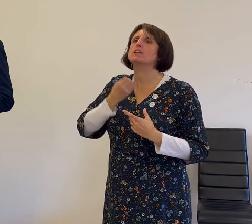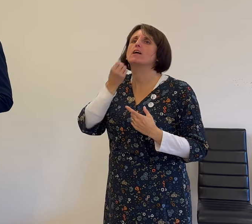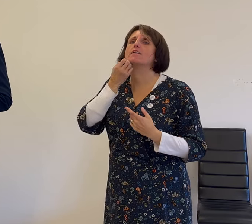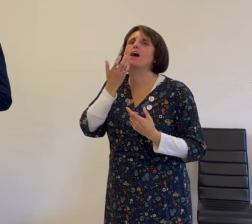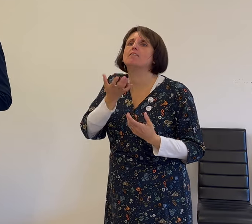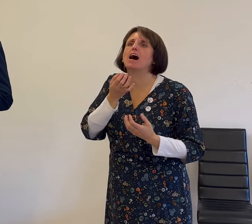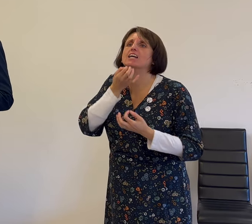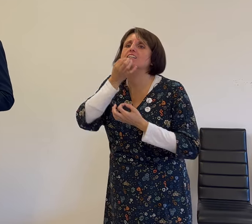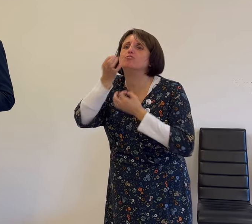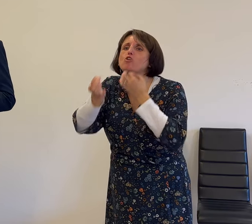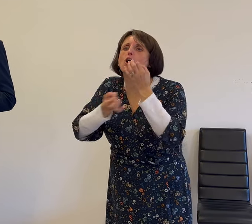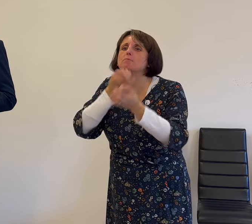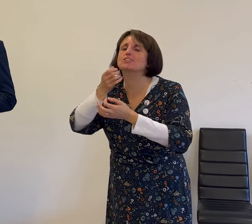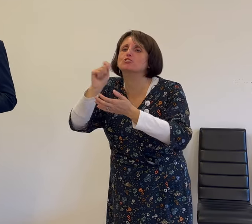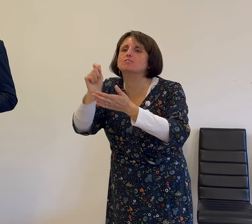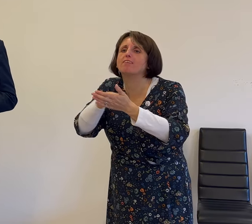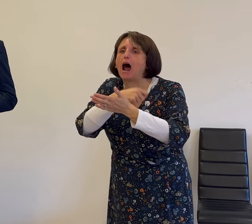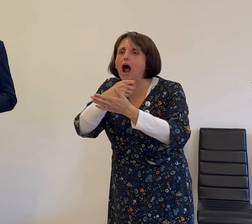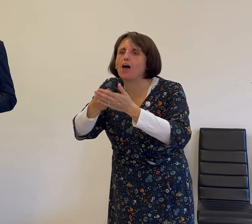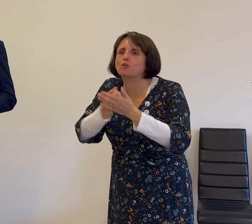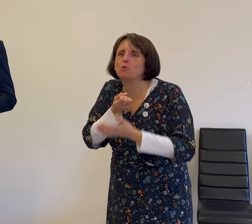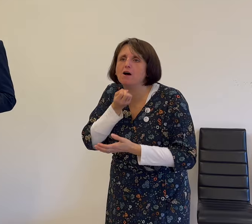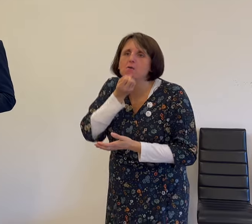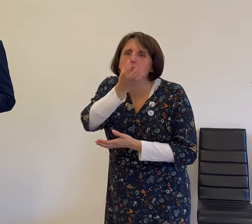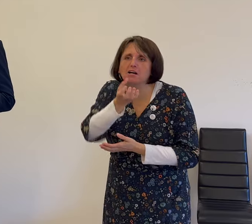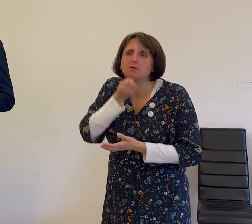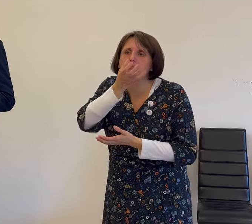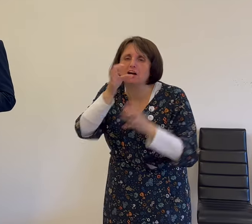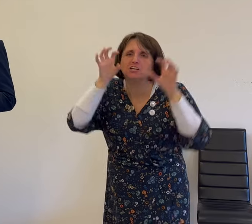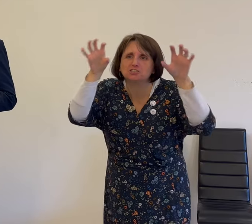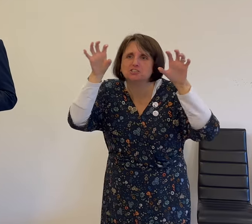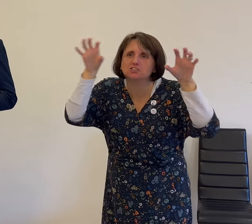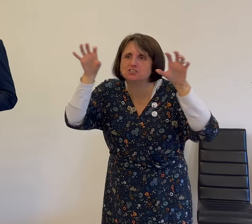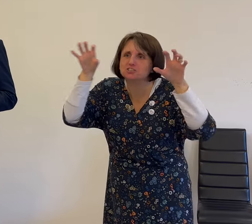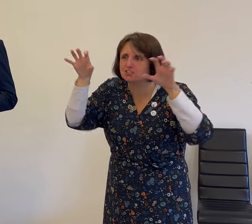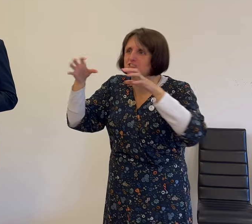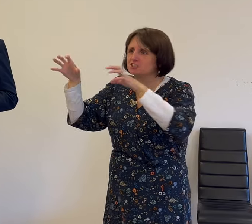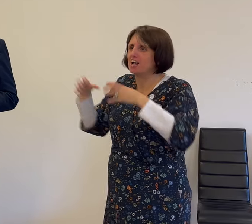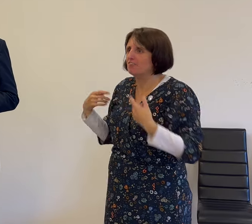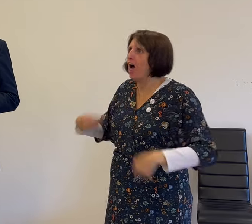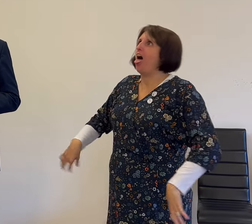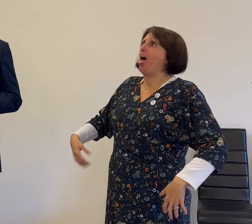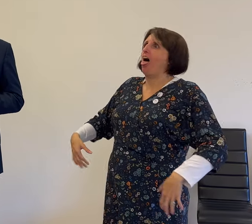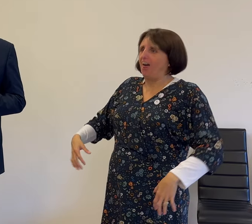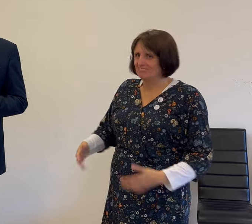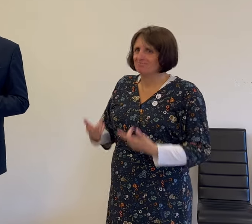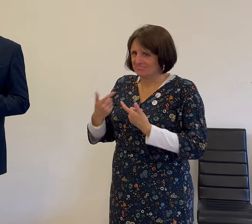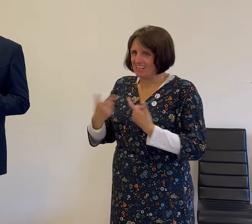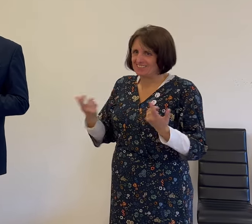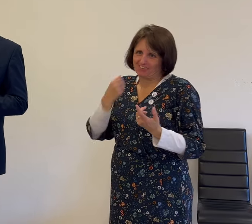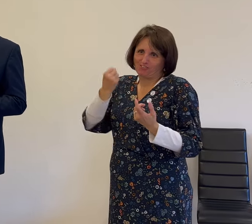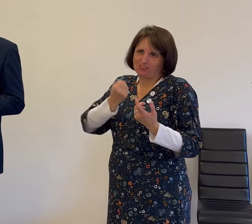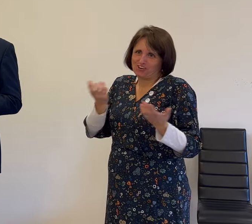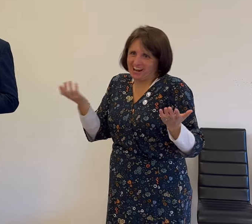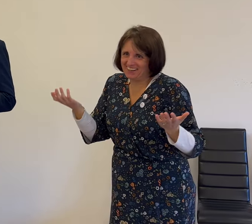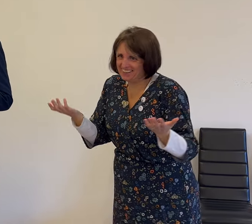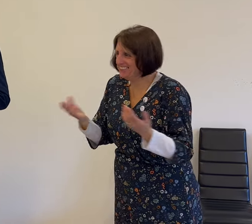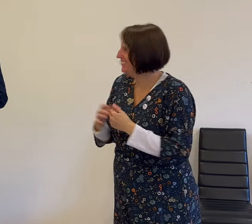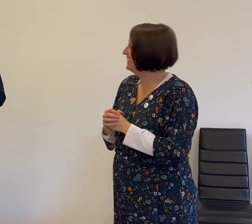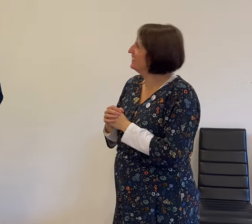podívejte se na mě a vyberte si toho nejlepšího z vás. A ty sásky dá velmi